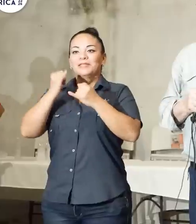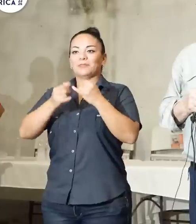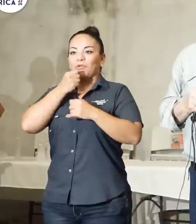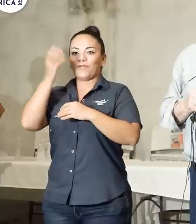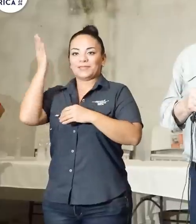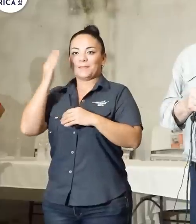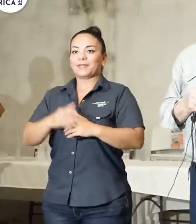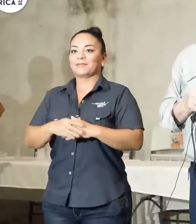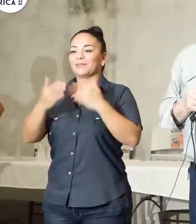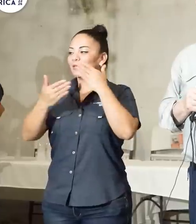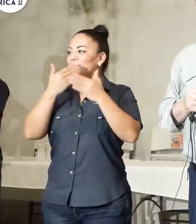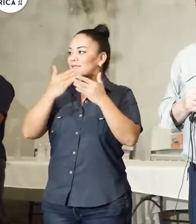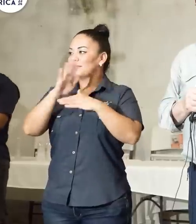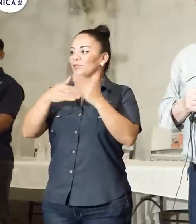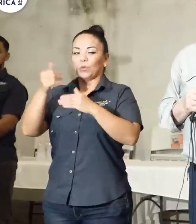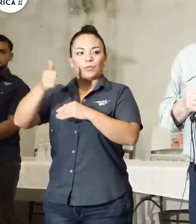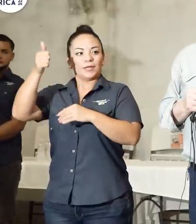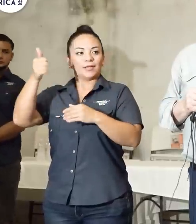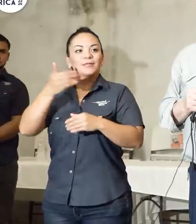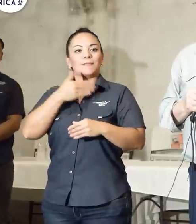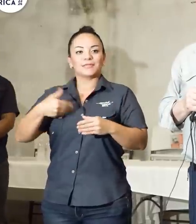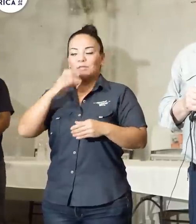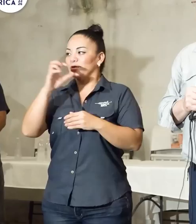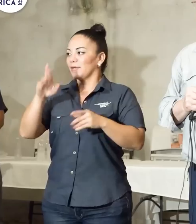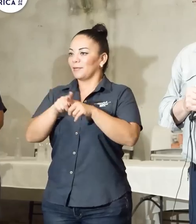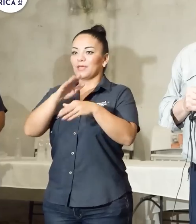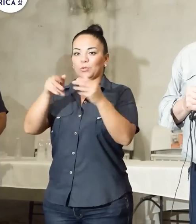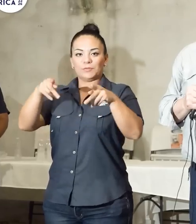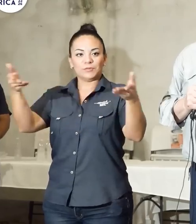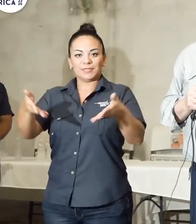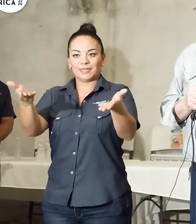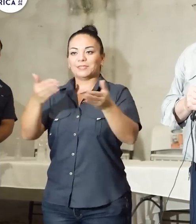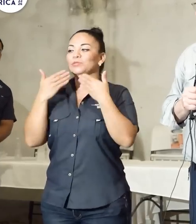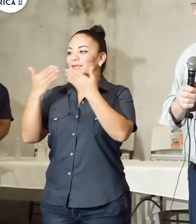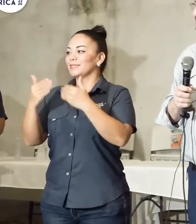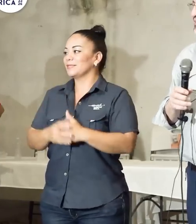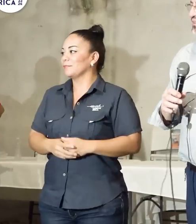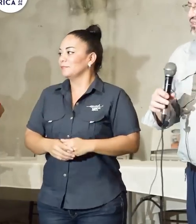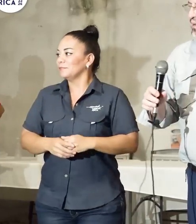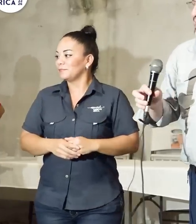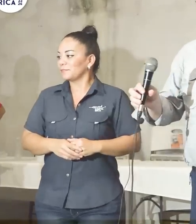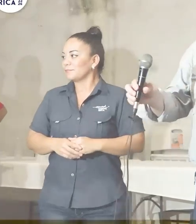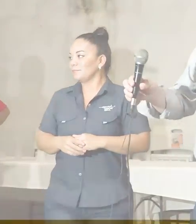esta conferencia de prensa. Agradecemos a todos los jerarcas, al presidente de la República y a todos los presentes. Muchas gracias.